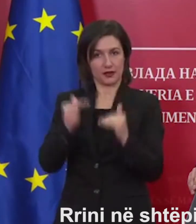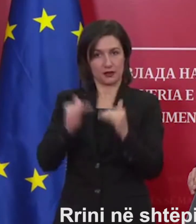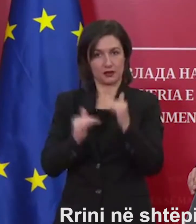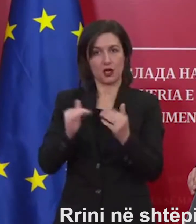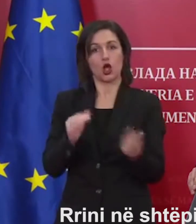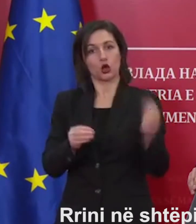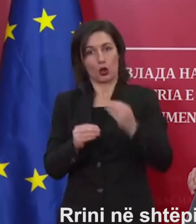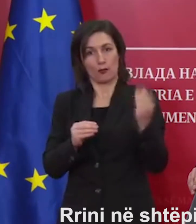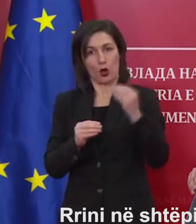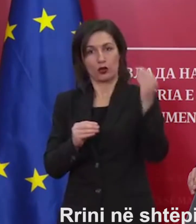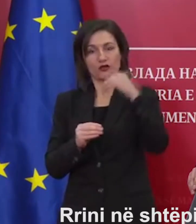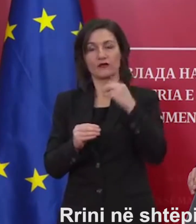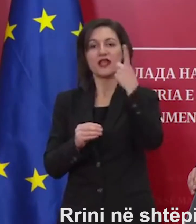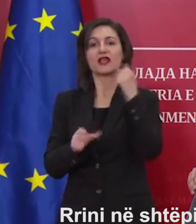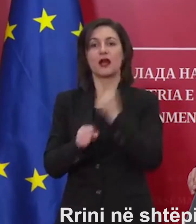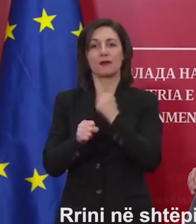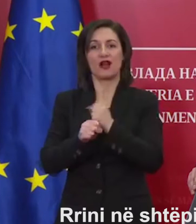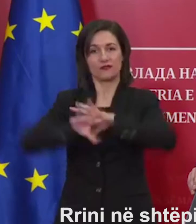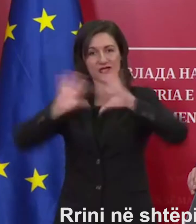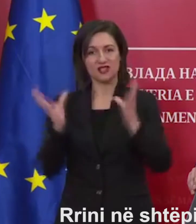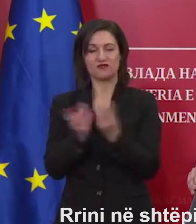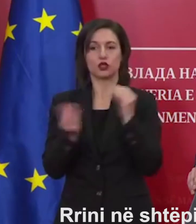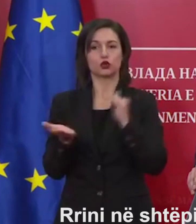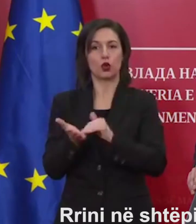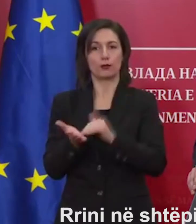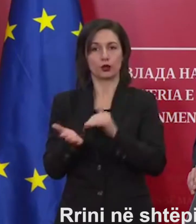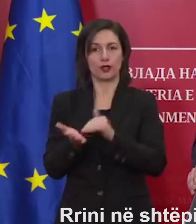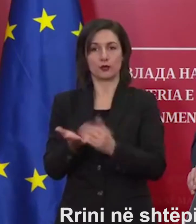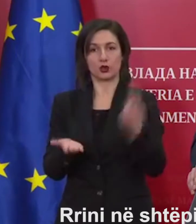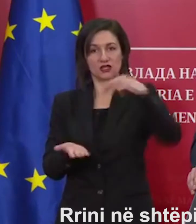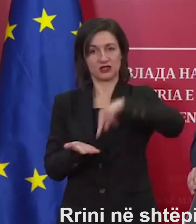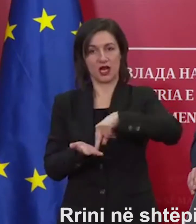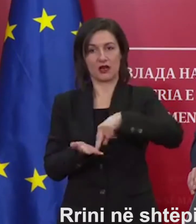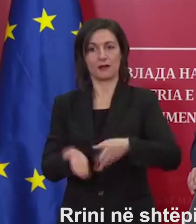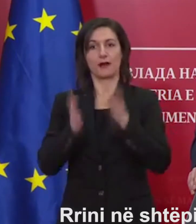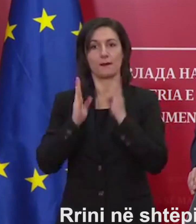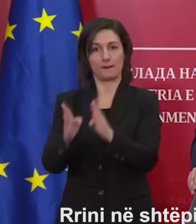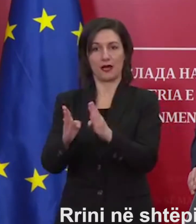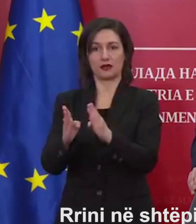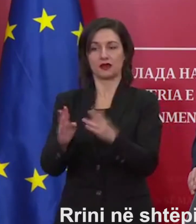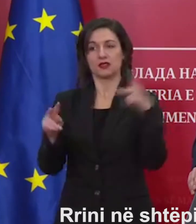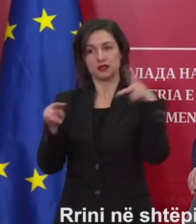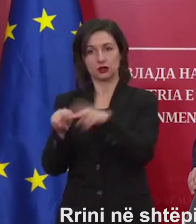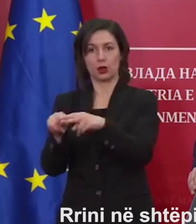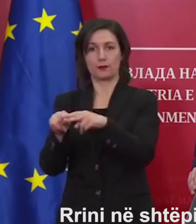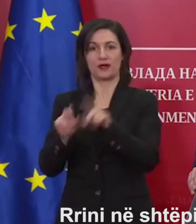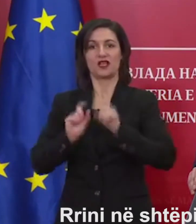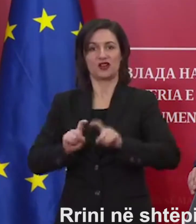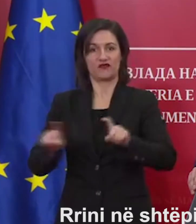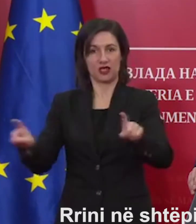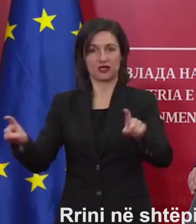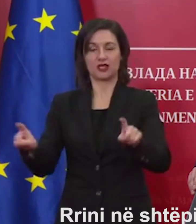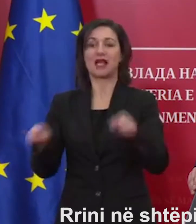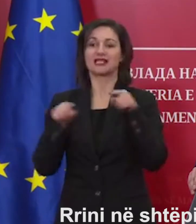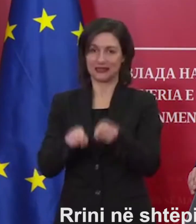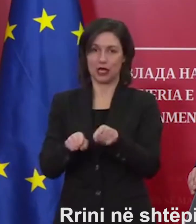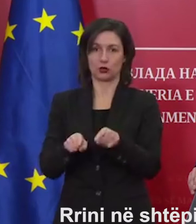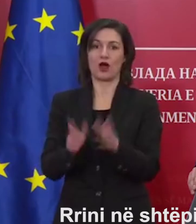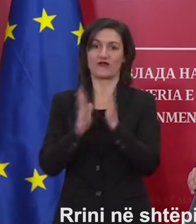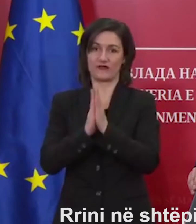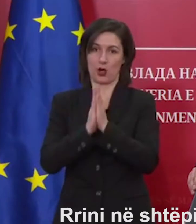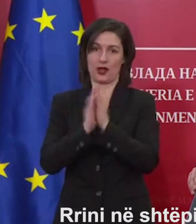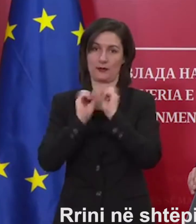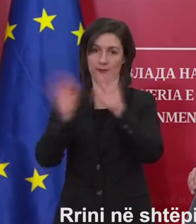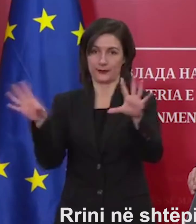што треба, се со цел да застанеме на патот на ширењето на инфекцијата. Затоа, останете дома, не